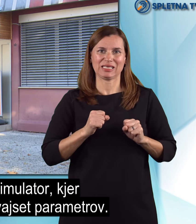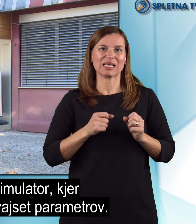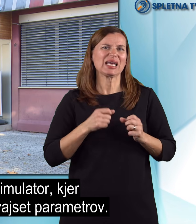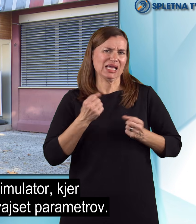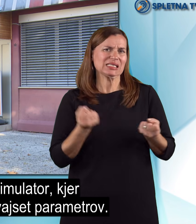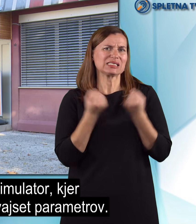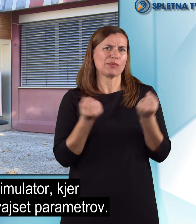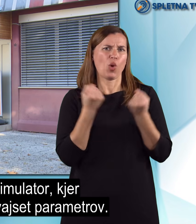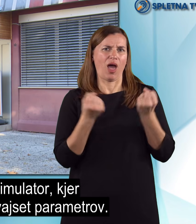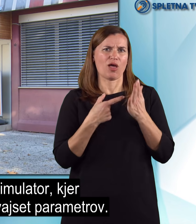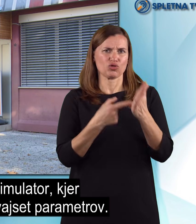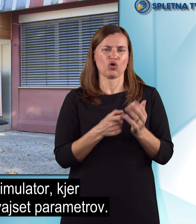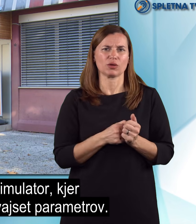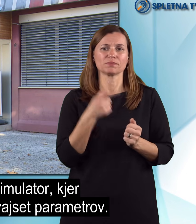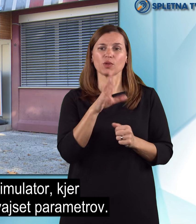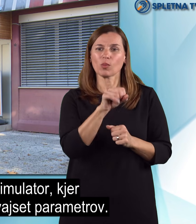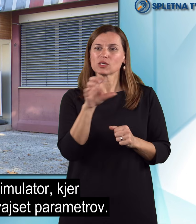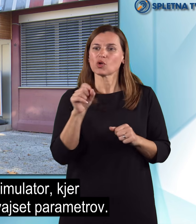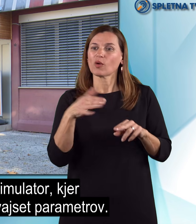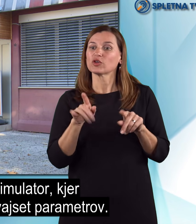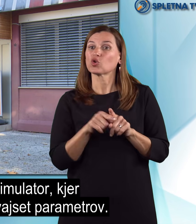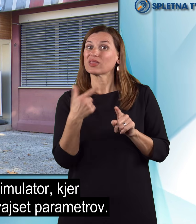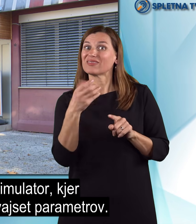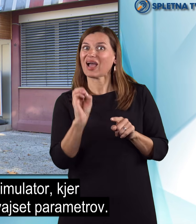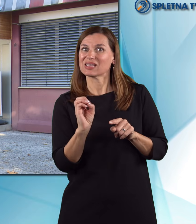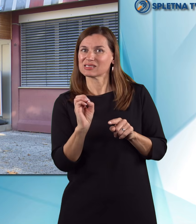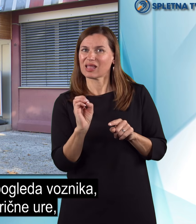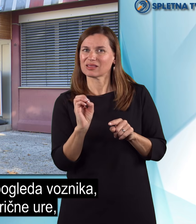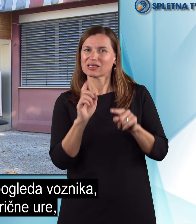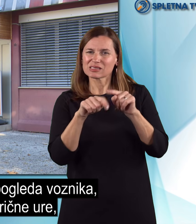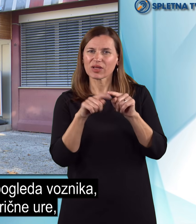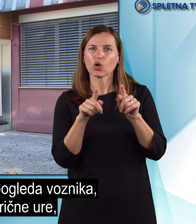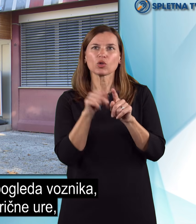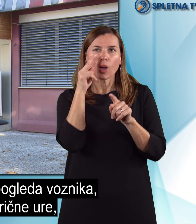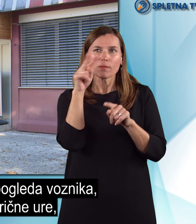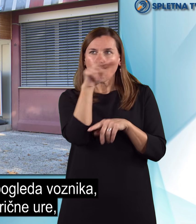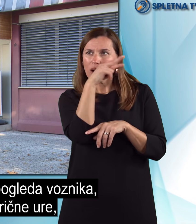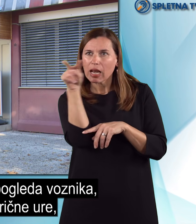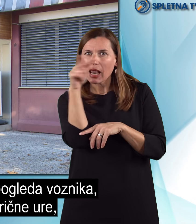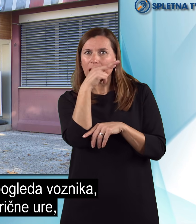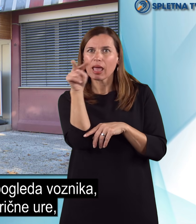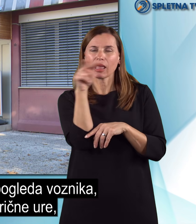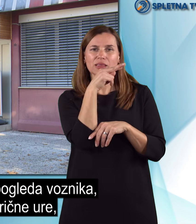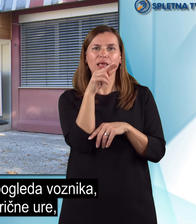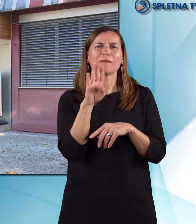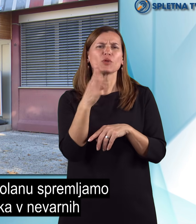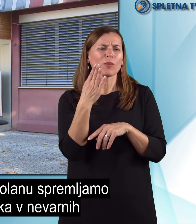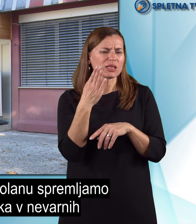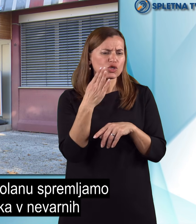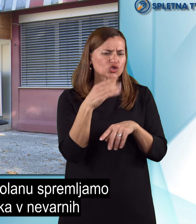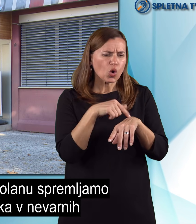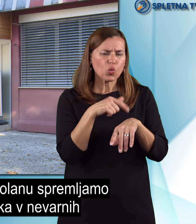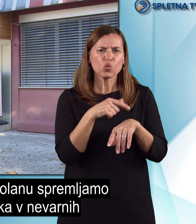mi opazujemo več kot 20 parametrov, torej preko spremljanja pogleda voznika, preko biometrične ure,